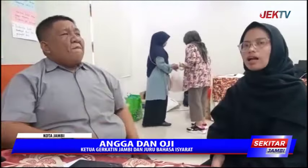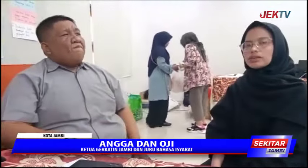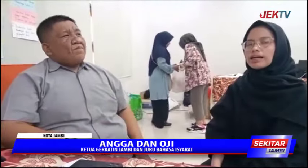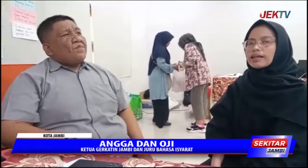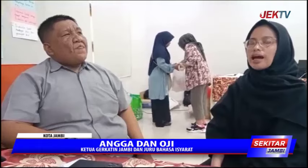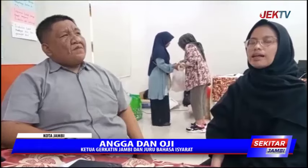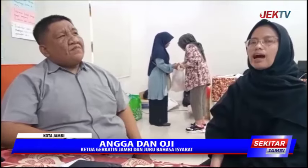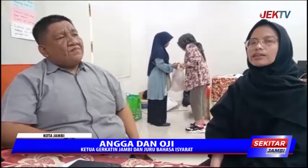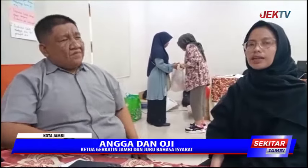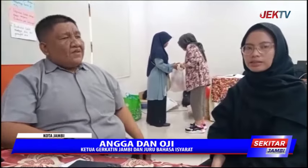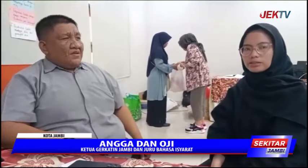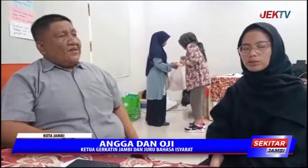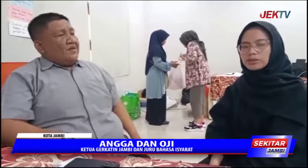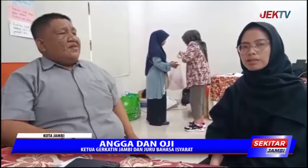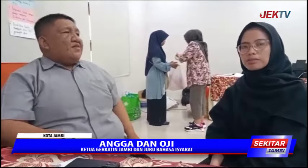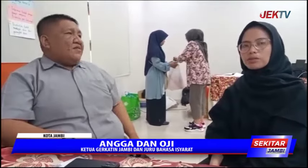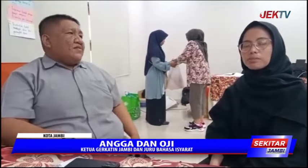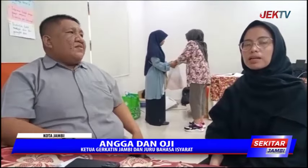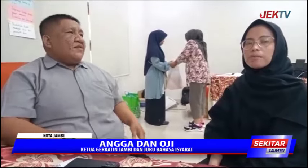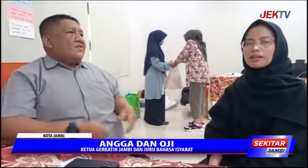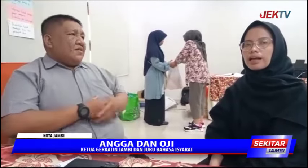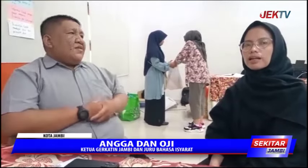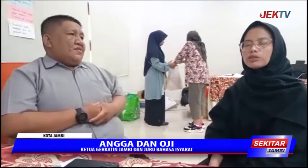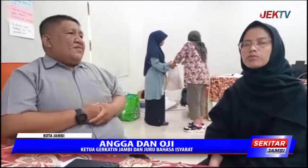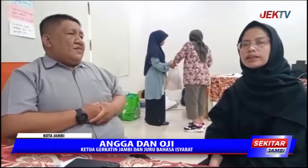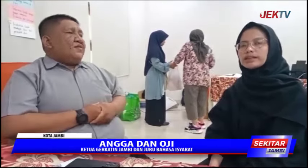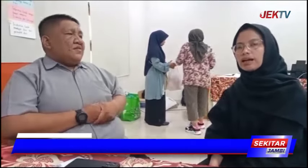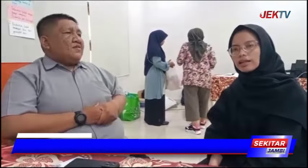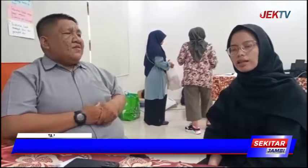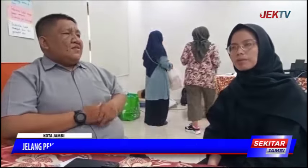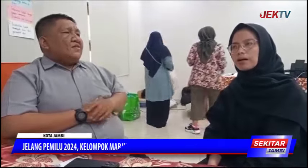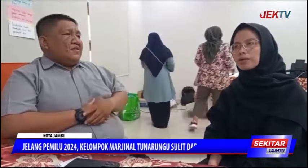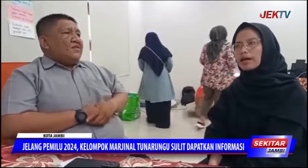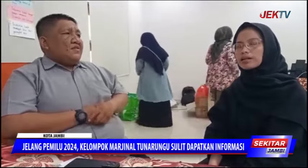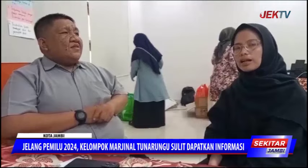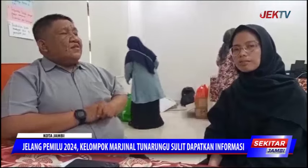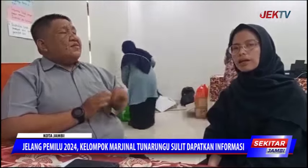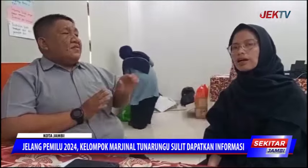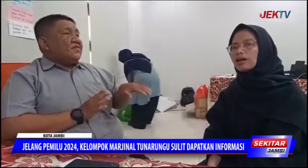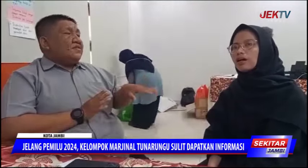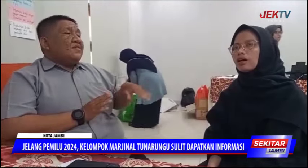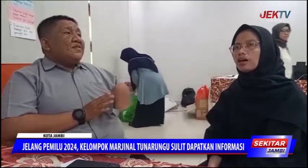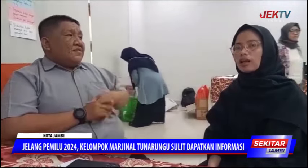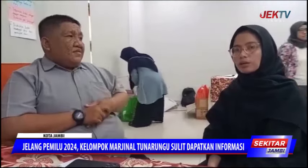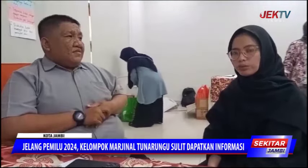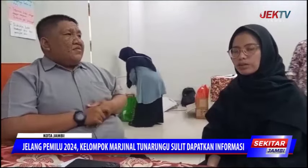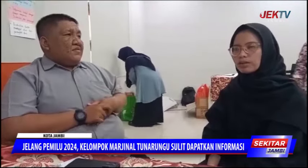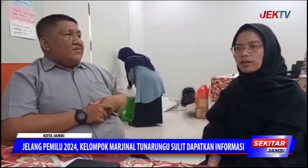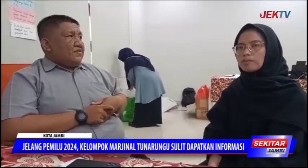Kalau seandainya ada akses untuk teman-teman tuli mendapatkan juru bahasa isyarat yang memang mereka kenal dan mereka tahu, ya